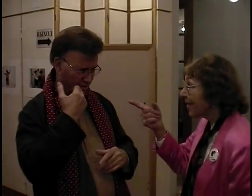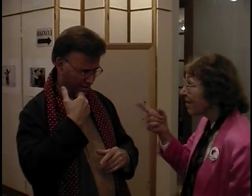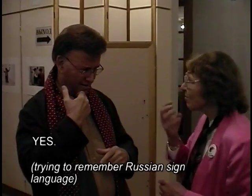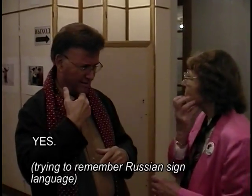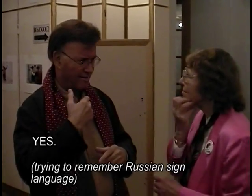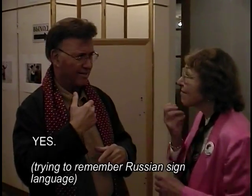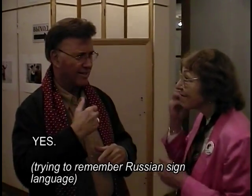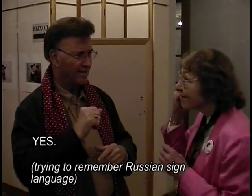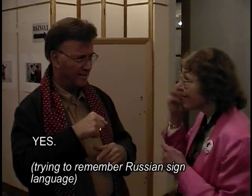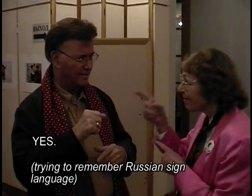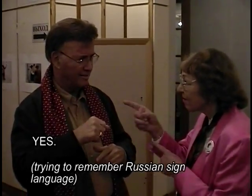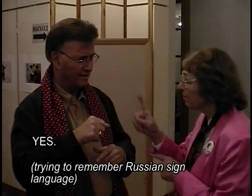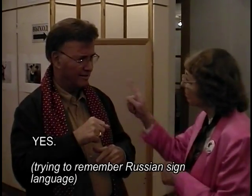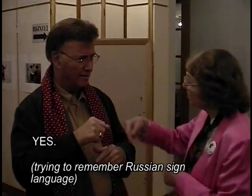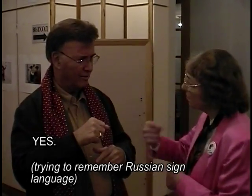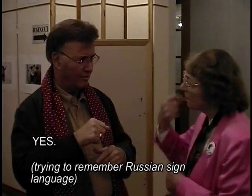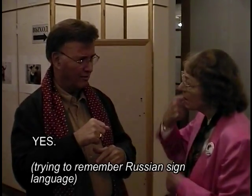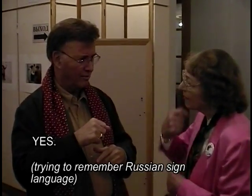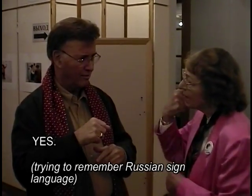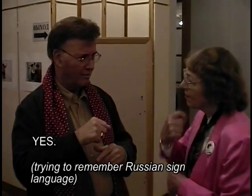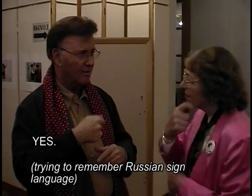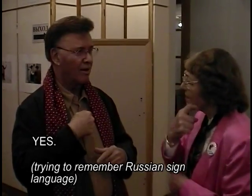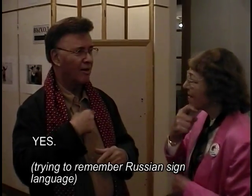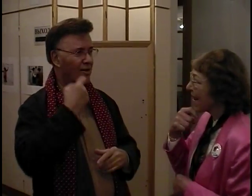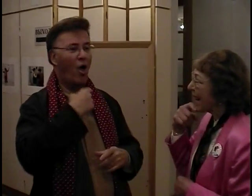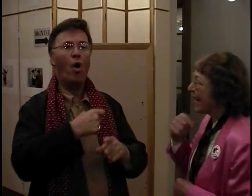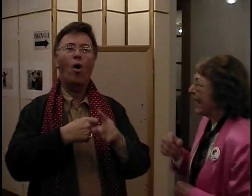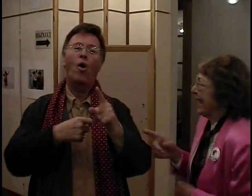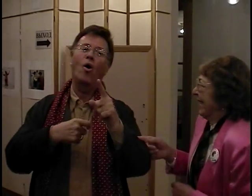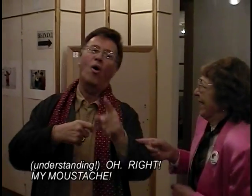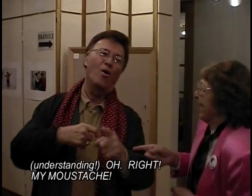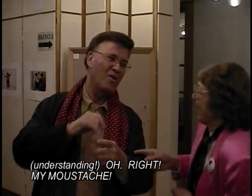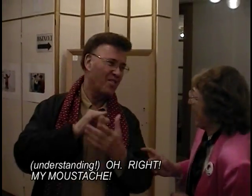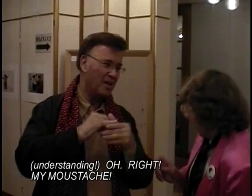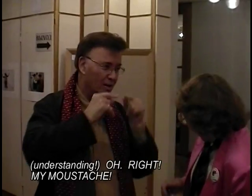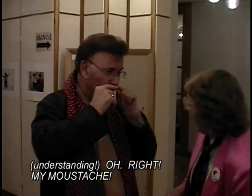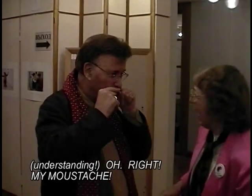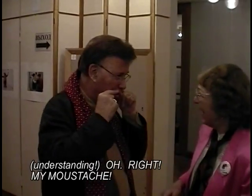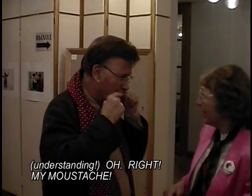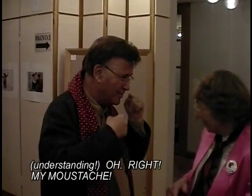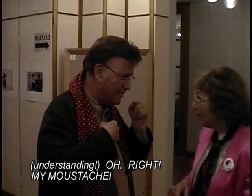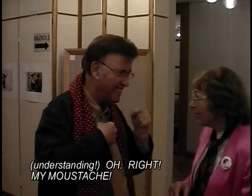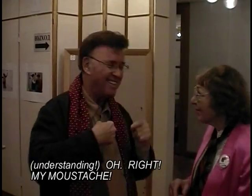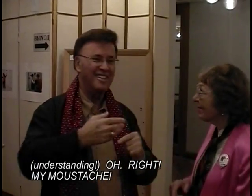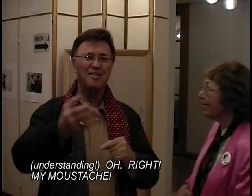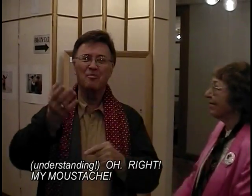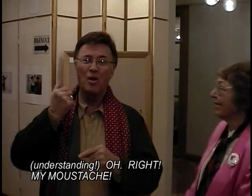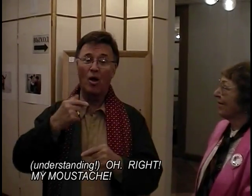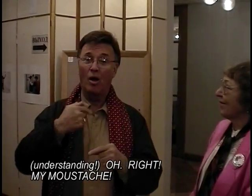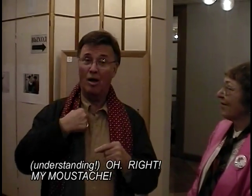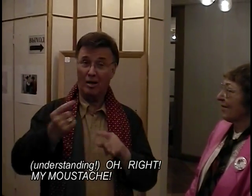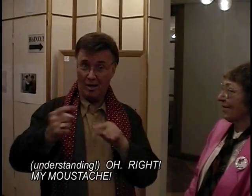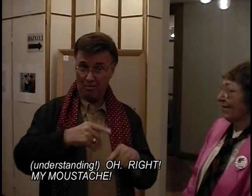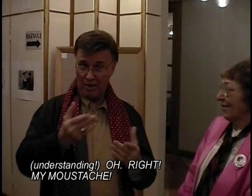Наша песня любви недопета, вспомни юность рассвету